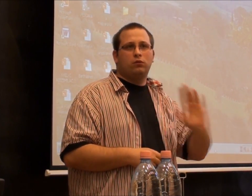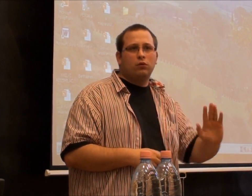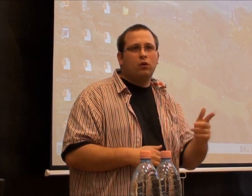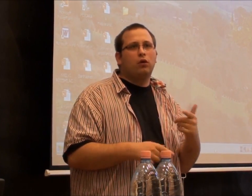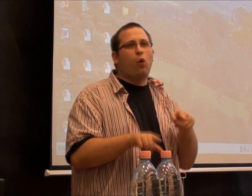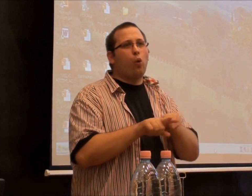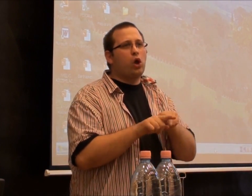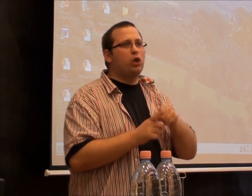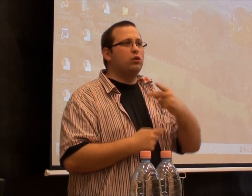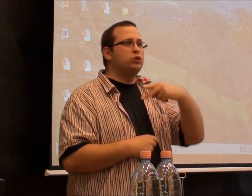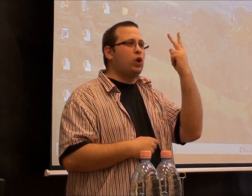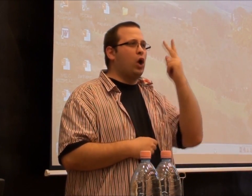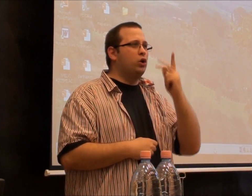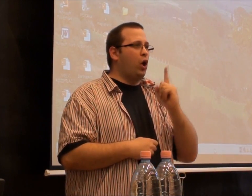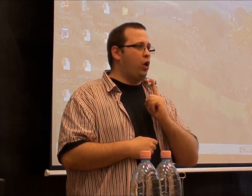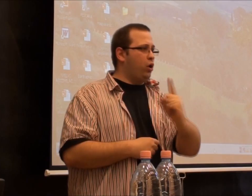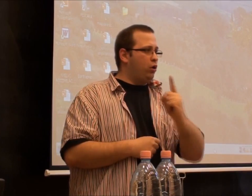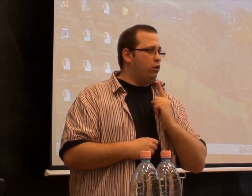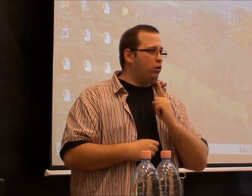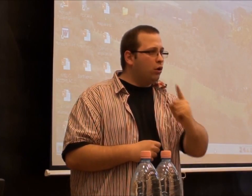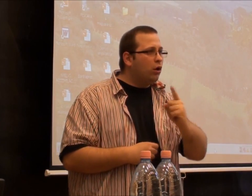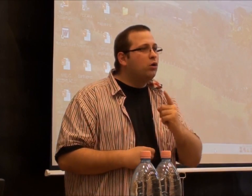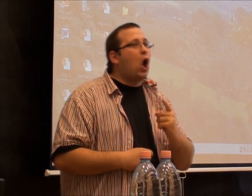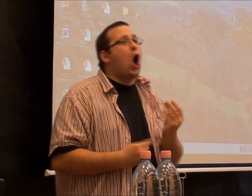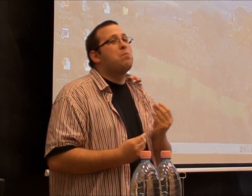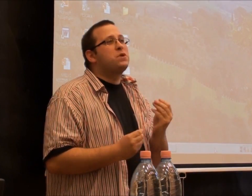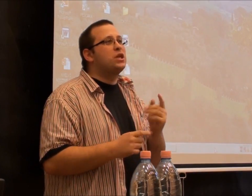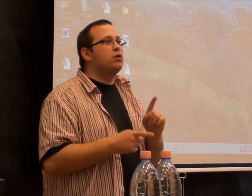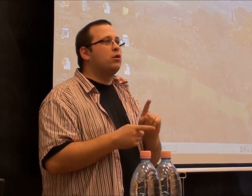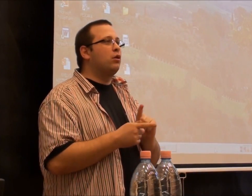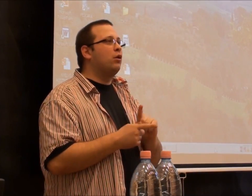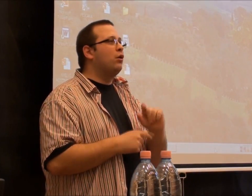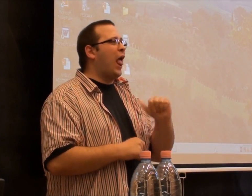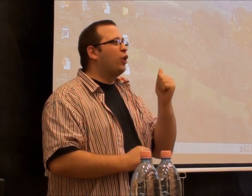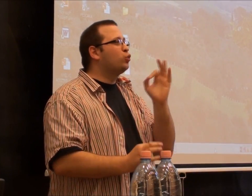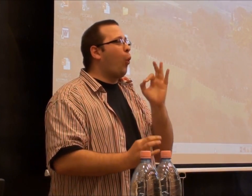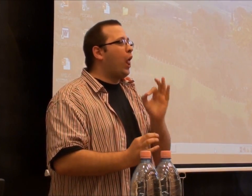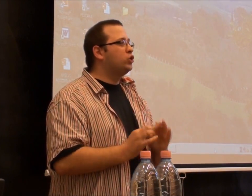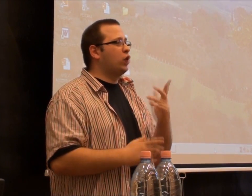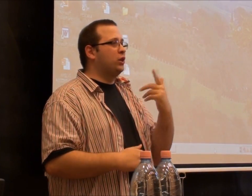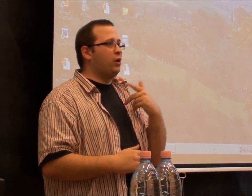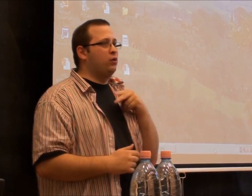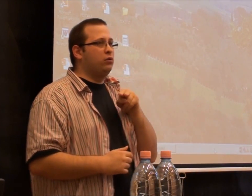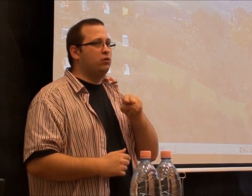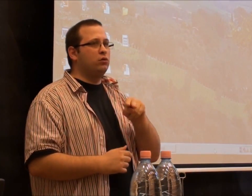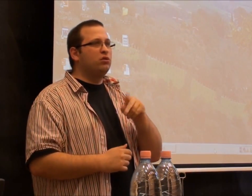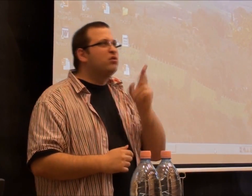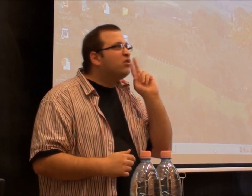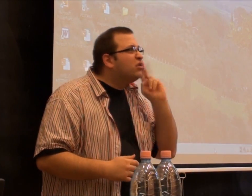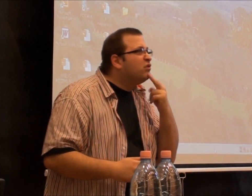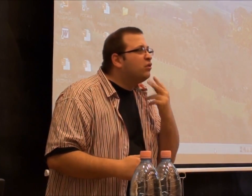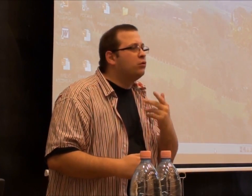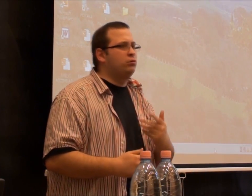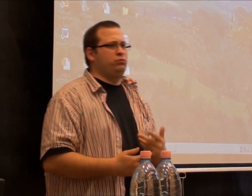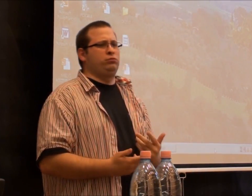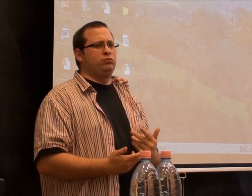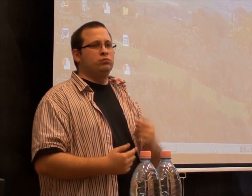lehet a siketeknek olyan szakirány, vagyis olyan szakra eljárni,